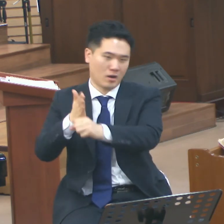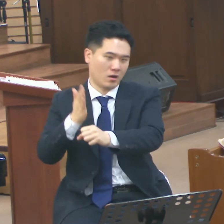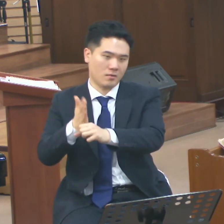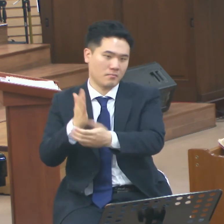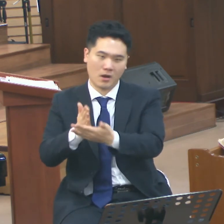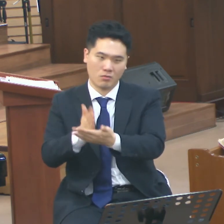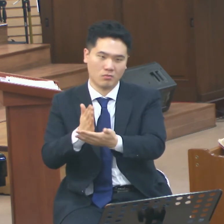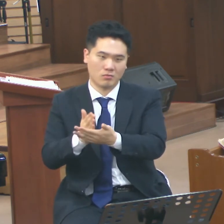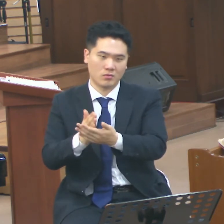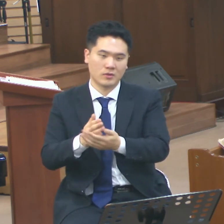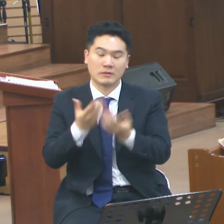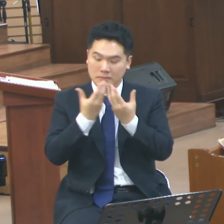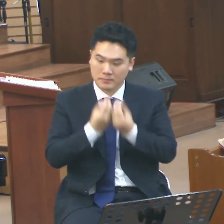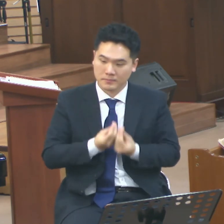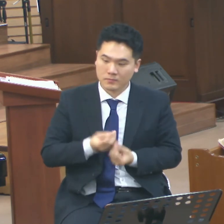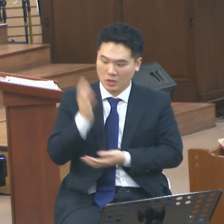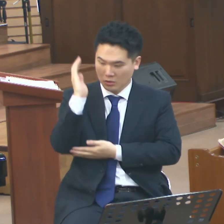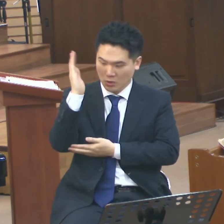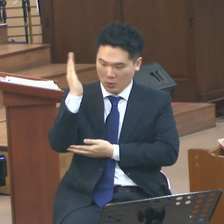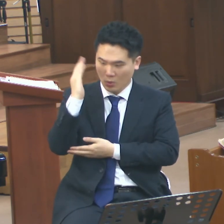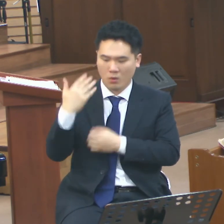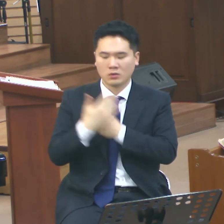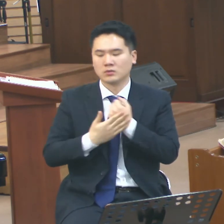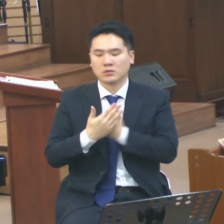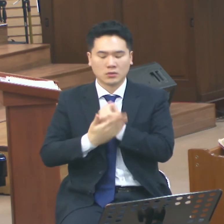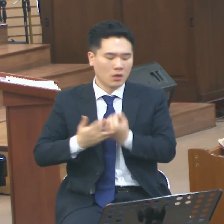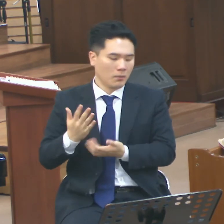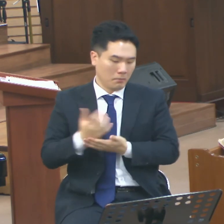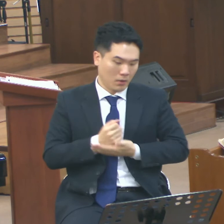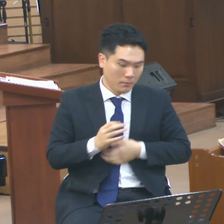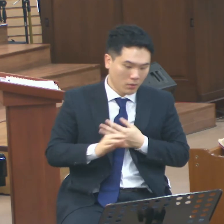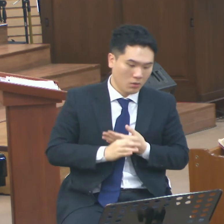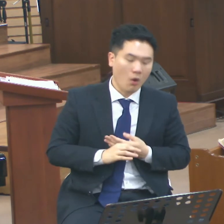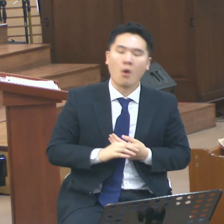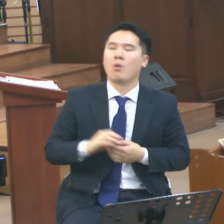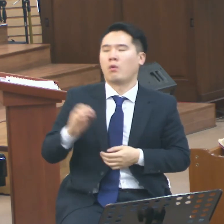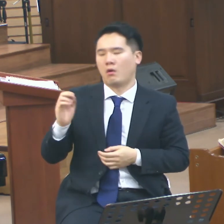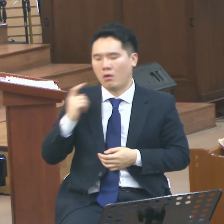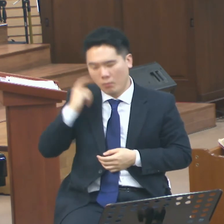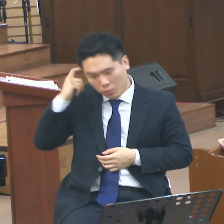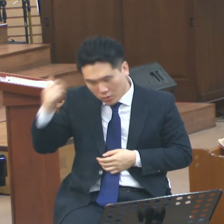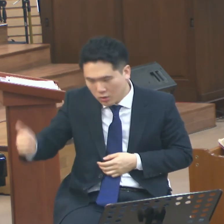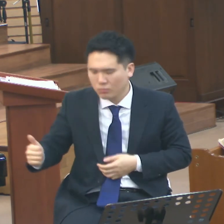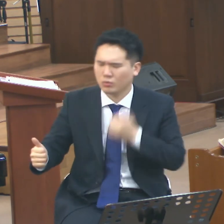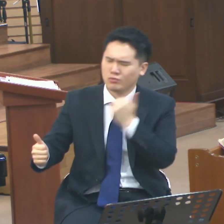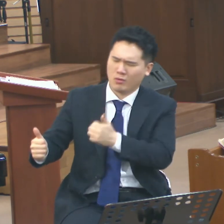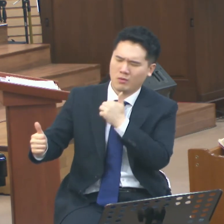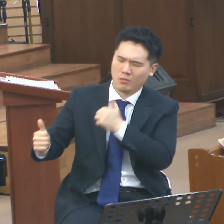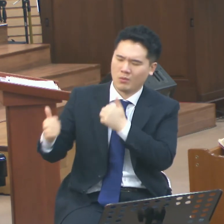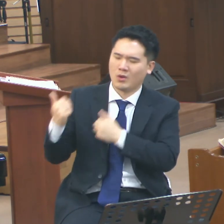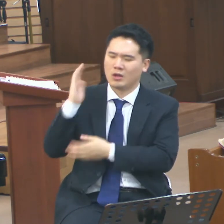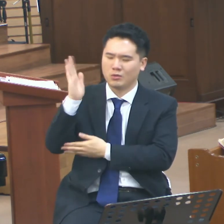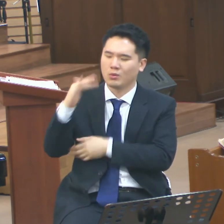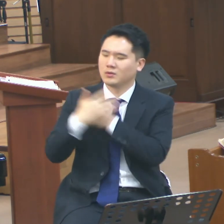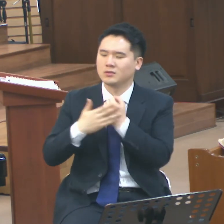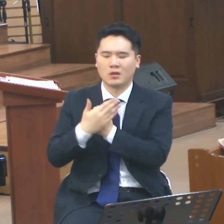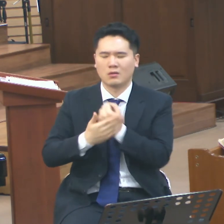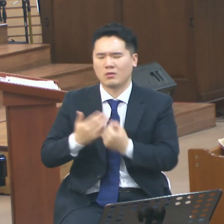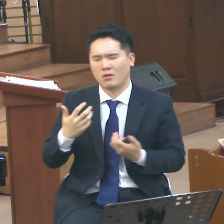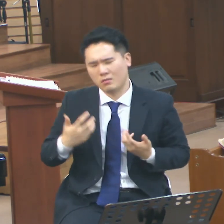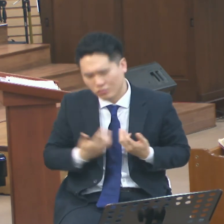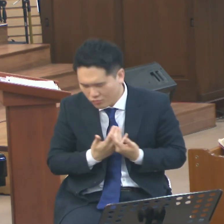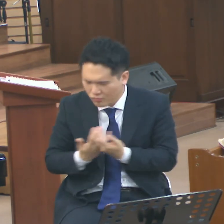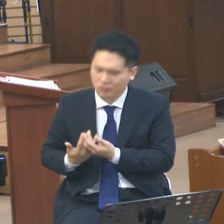은혜를 받았다면 목사님 너무 은혜 받았어요. 목사님 최고예요. 목사님 최고. 그러면 이제 목사님이